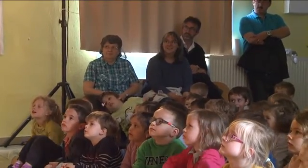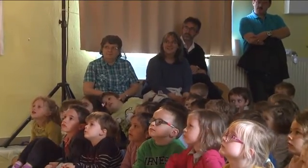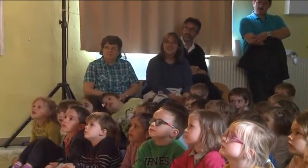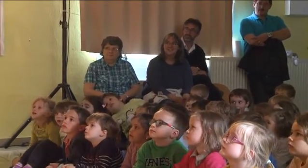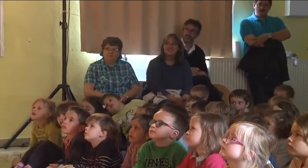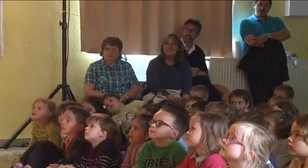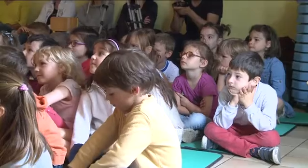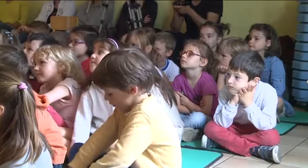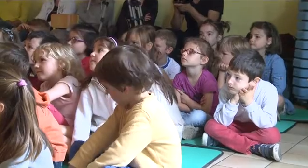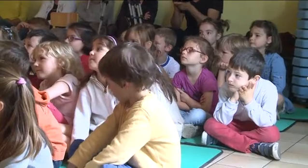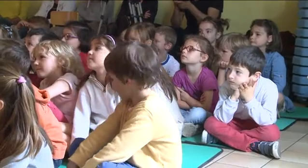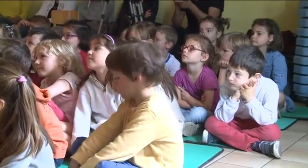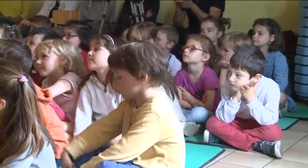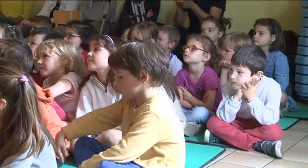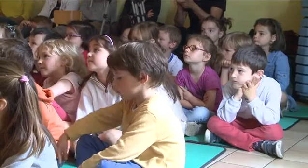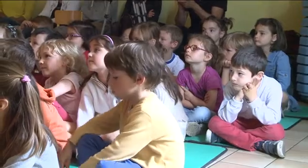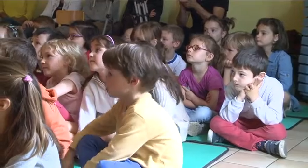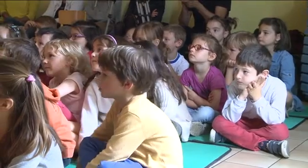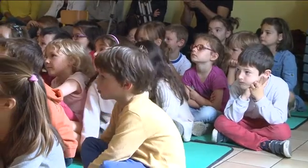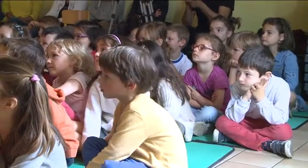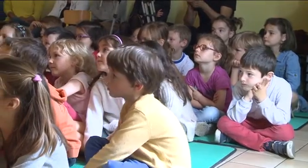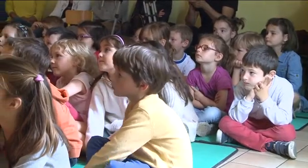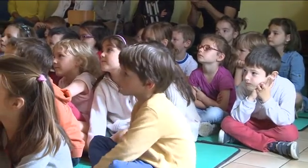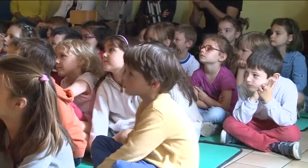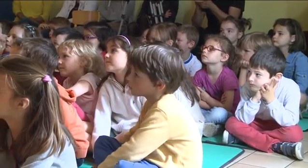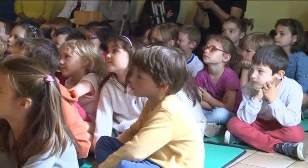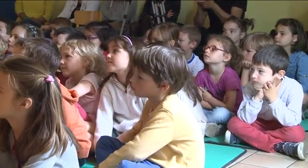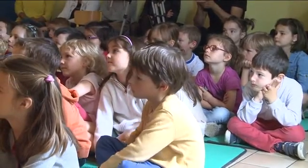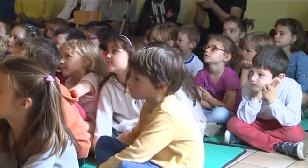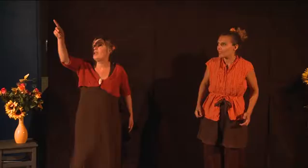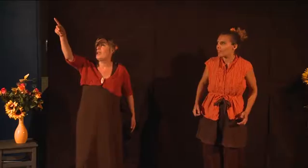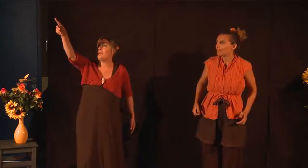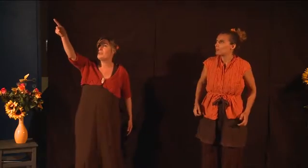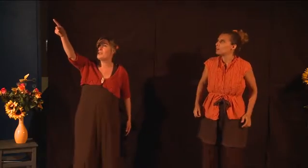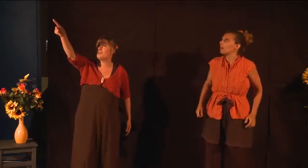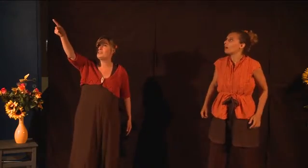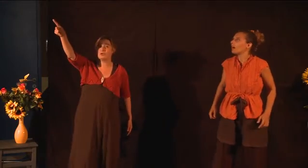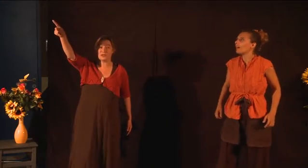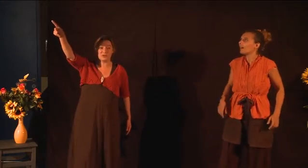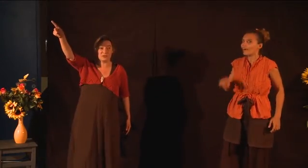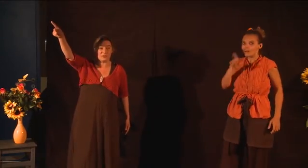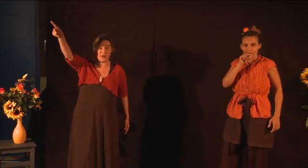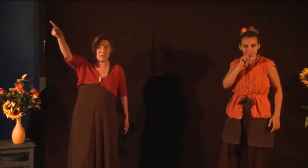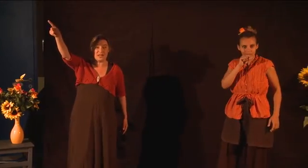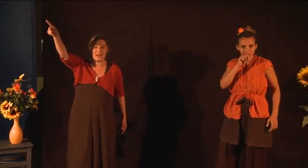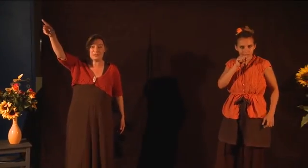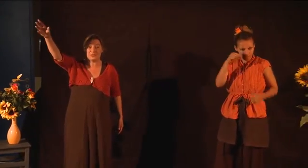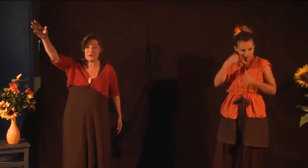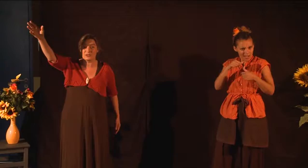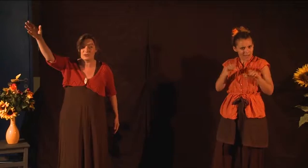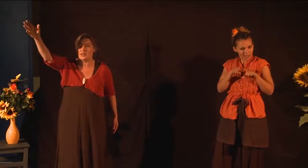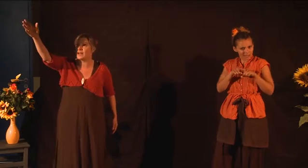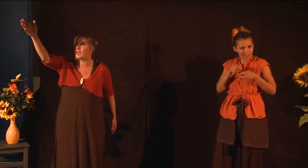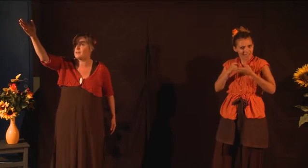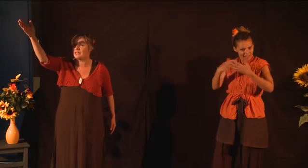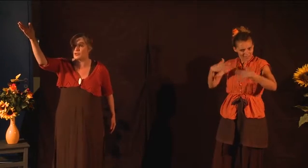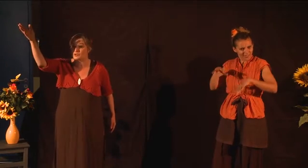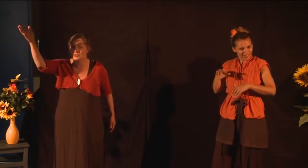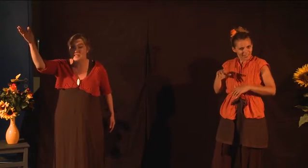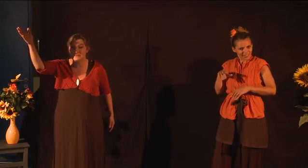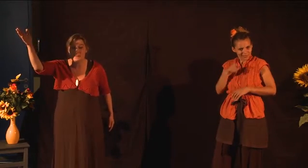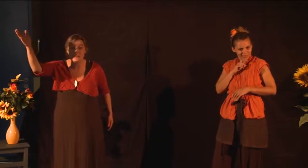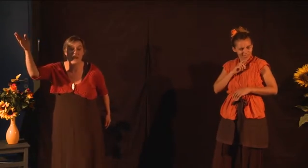des différences tout en communiquant de manière ludique. Oh, et puis c'est le petit oiseau, vous vous rappelez le petit oiseau qu'elle avait